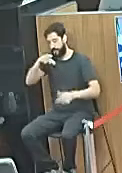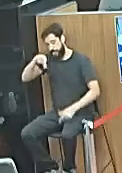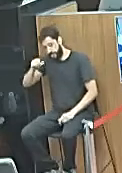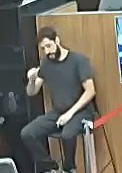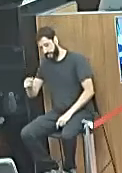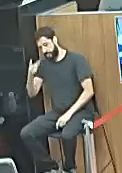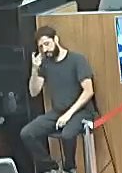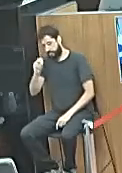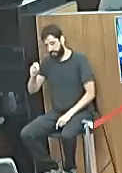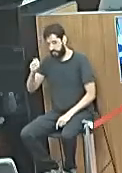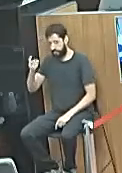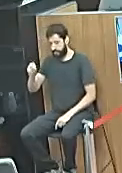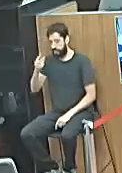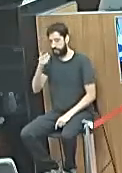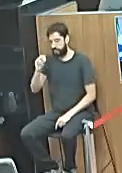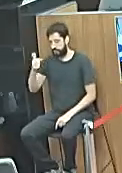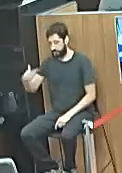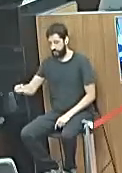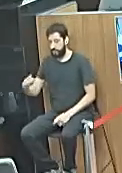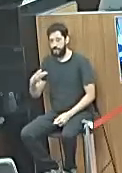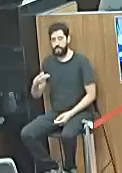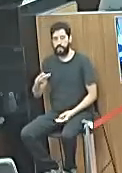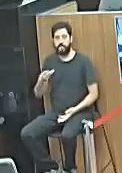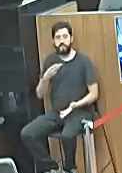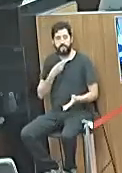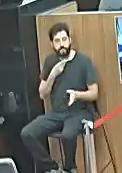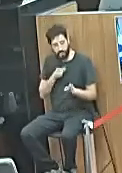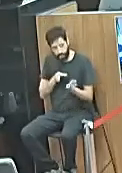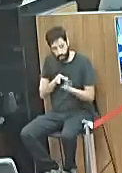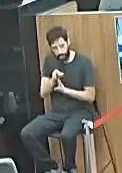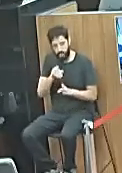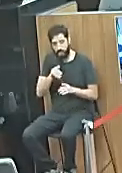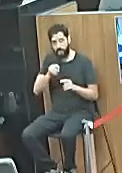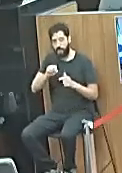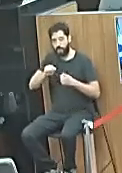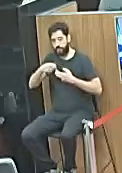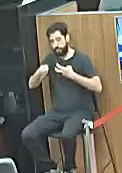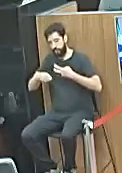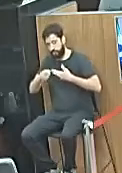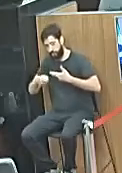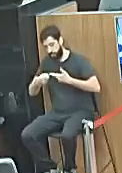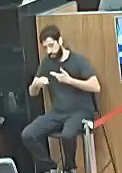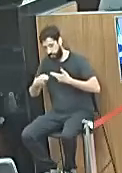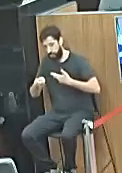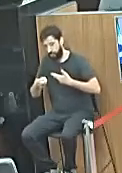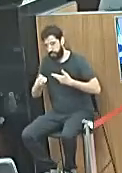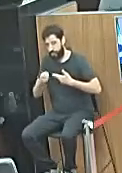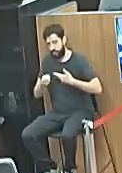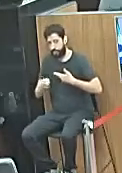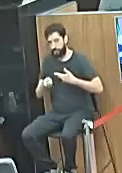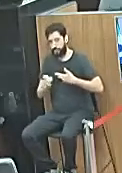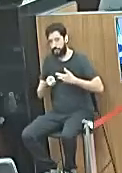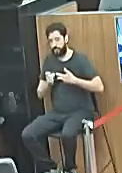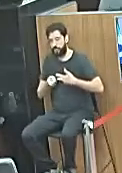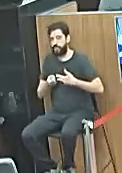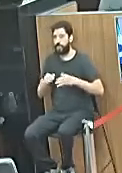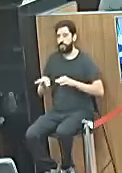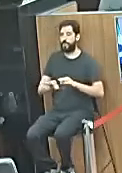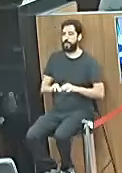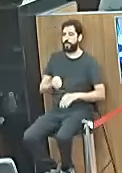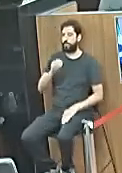2020 a 2023 e de recomendação ao poder executivo no âmbito dos programas 17